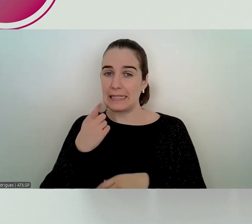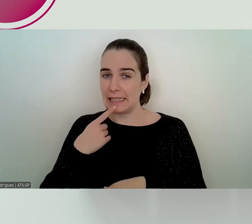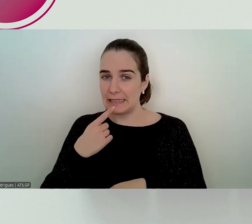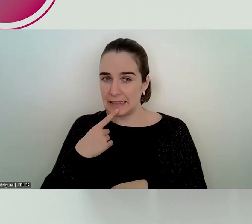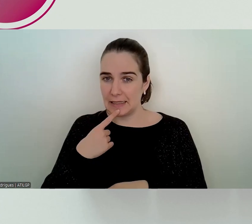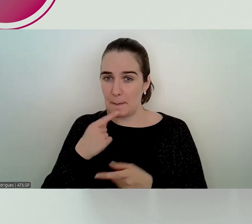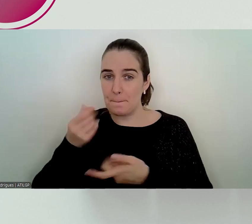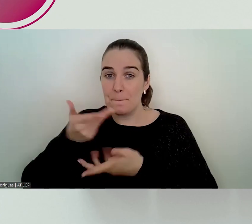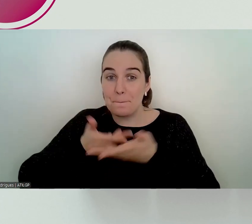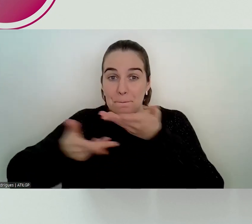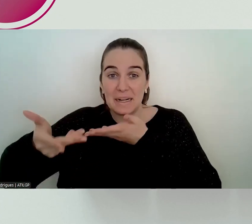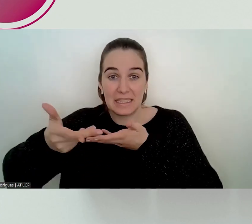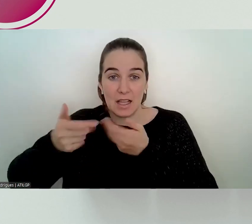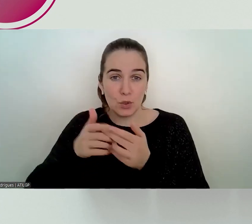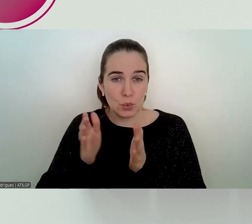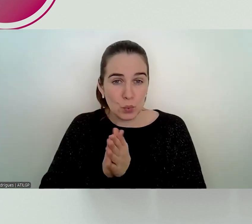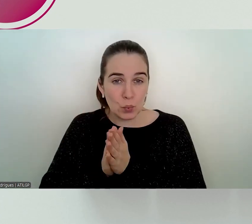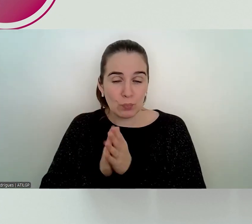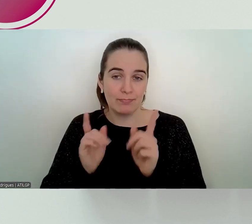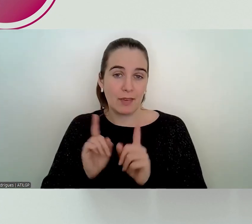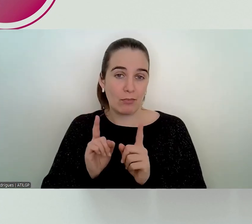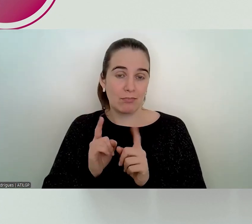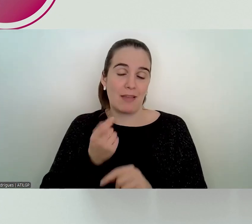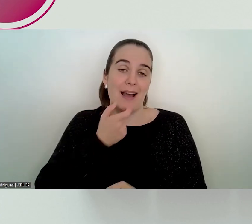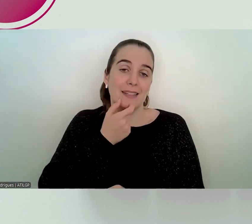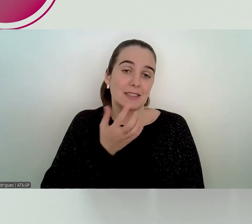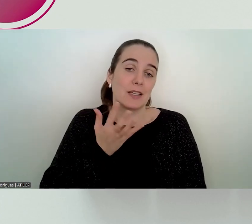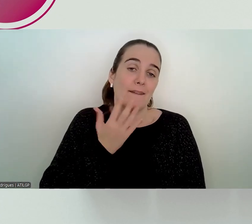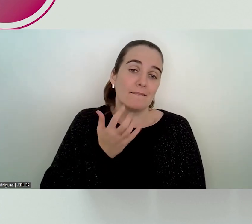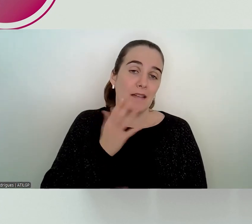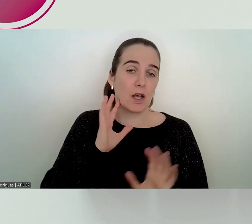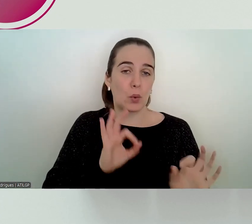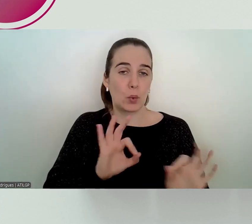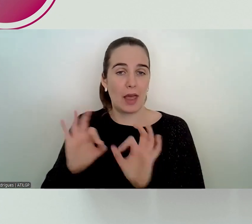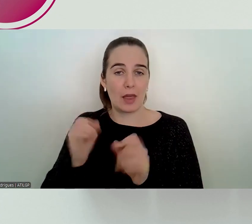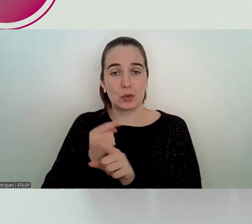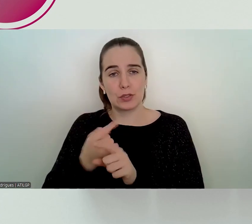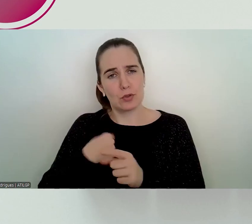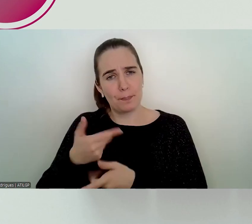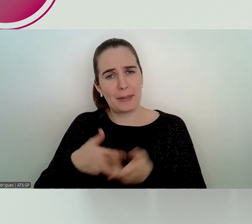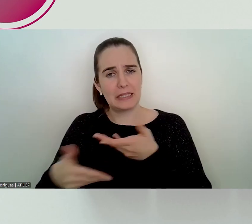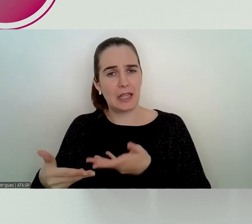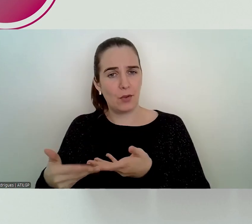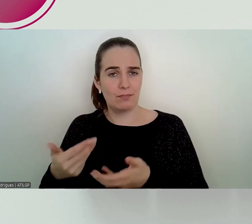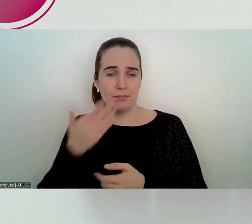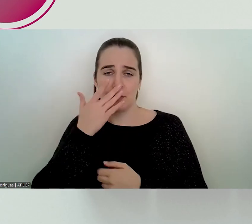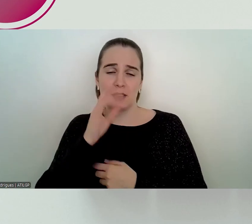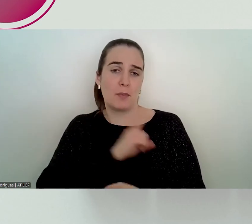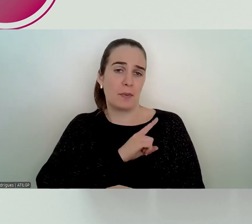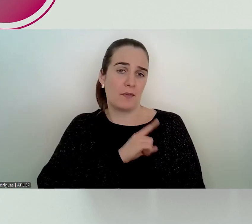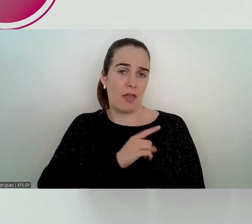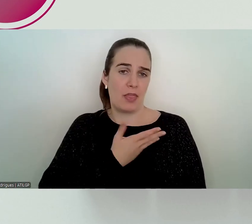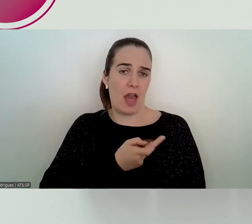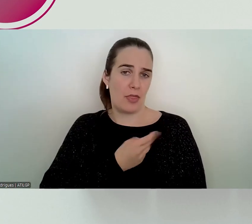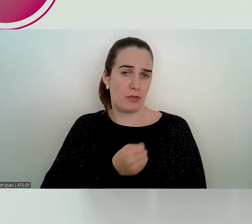na partilha e tem que ser feita no cuidado com a partilha depois de dados pessoais, na